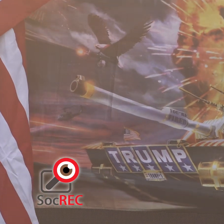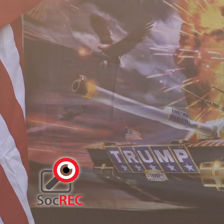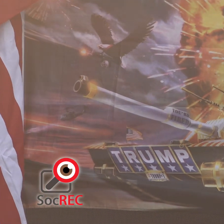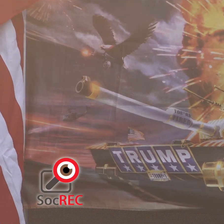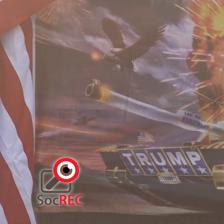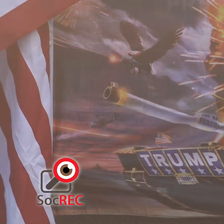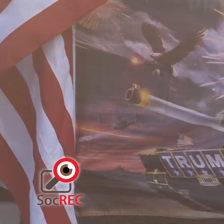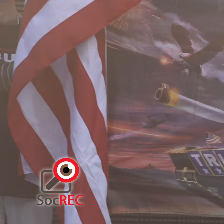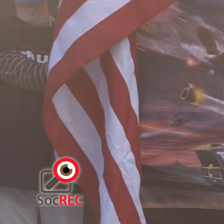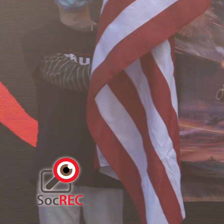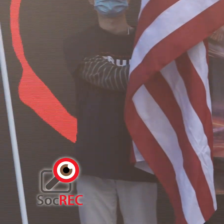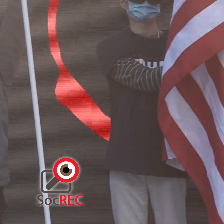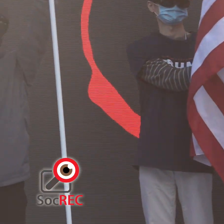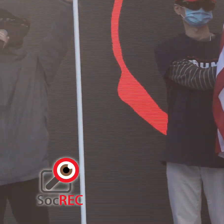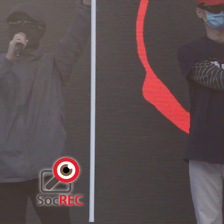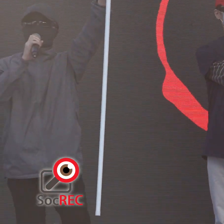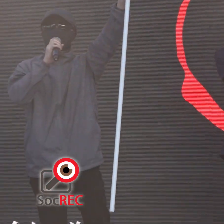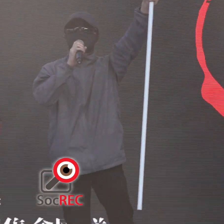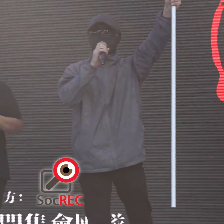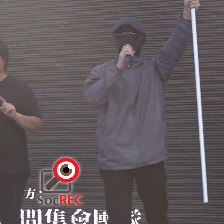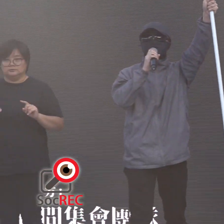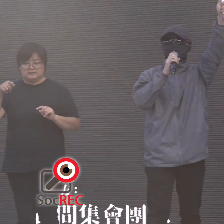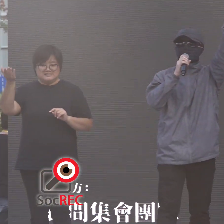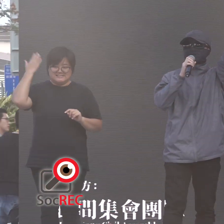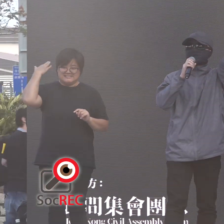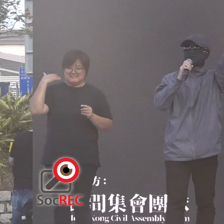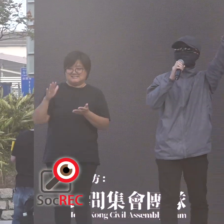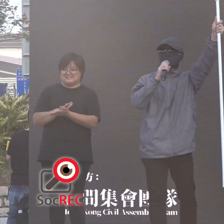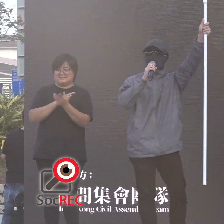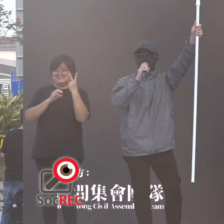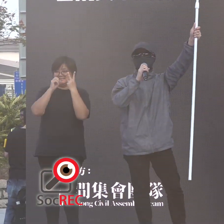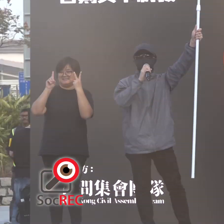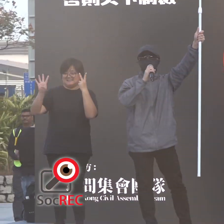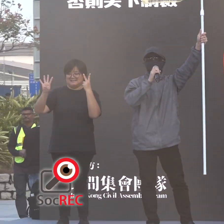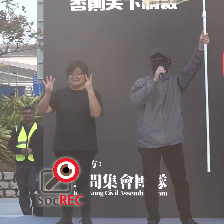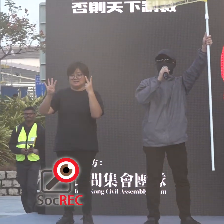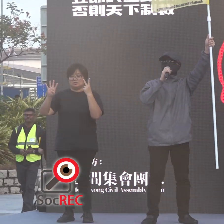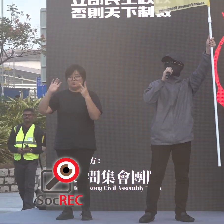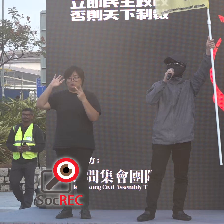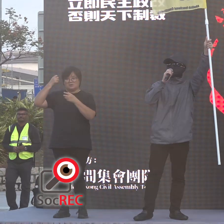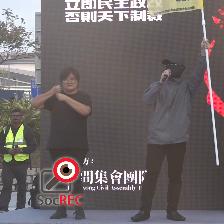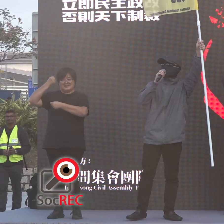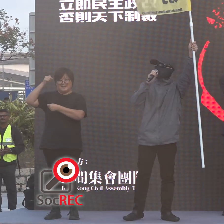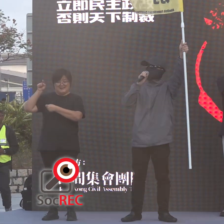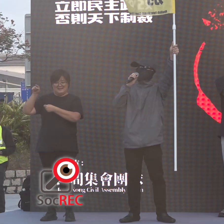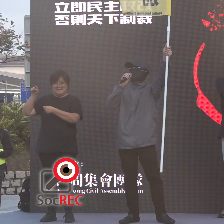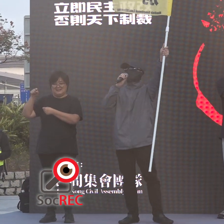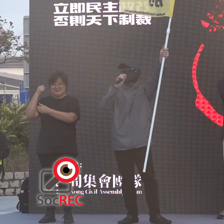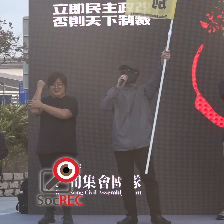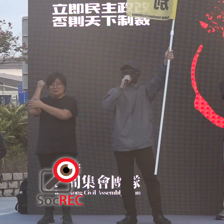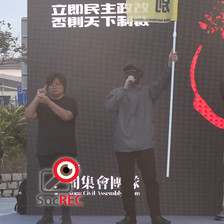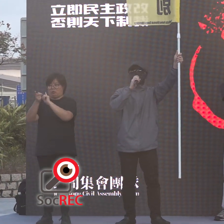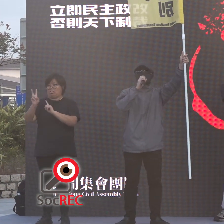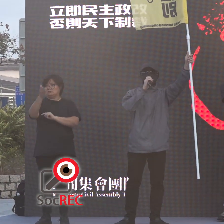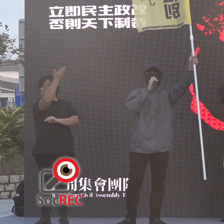哋香港人喺雨傘革命喺2014年嘅時候一個標誌。我想問一下在座喺當